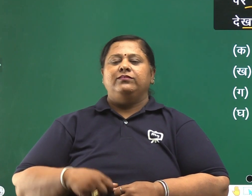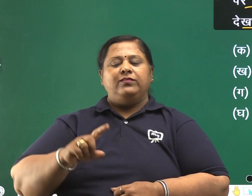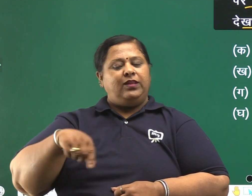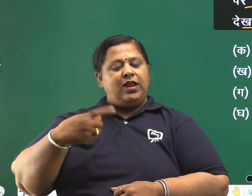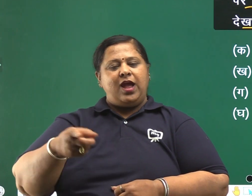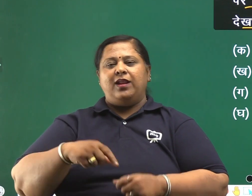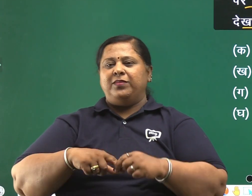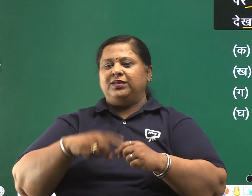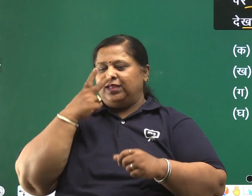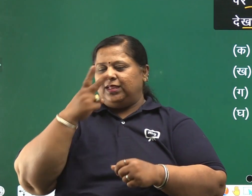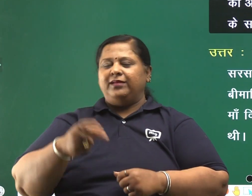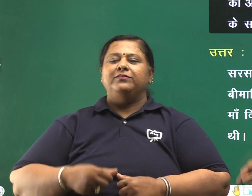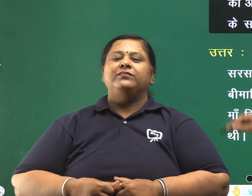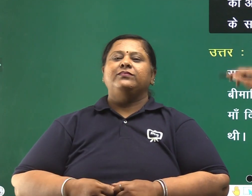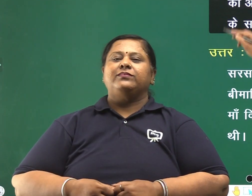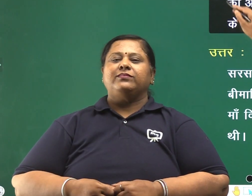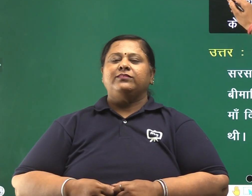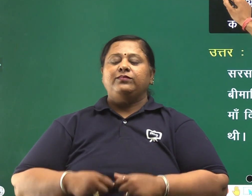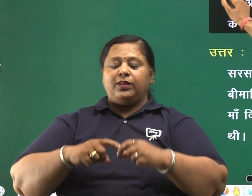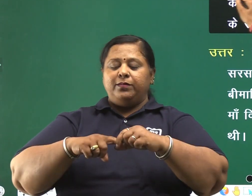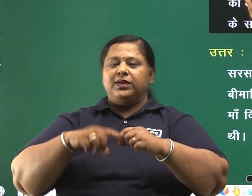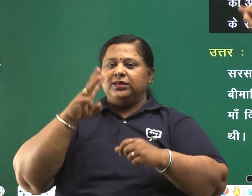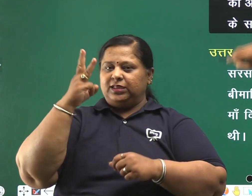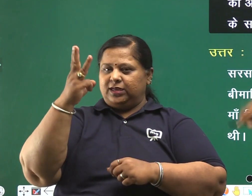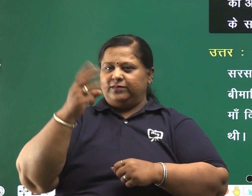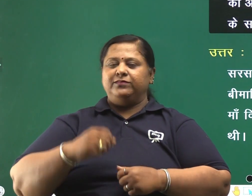आगे का प्रश्न देखते हैं। प्रश्न 3।